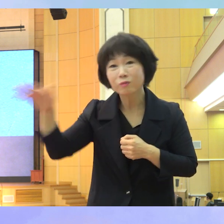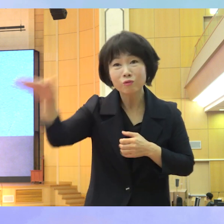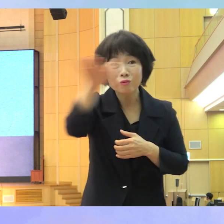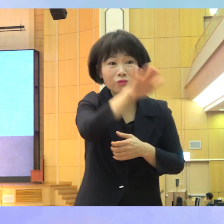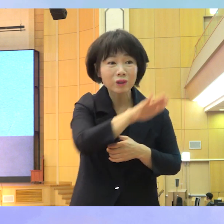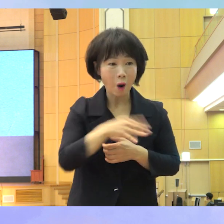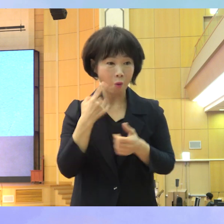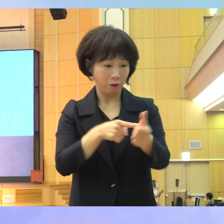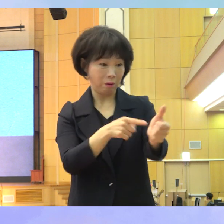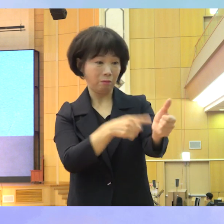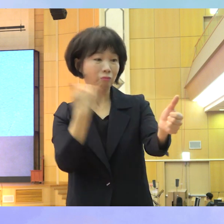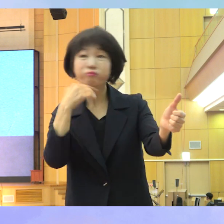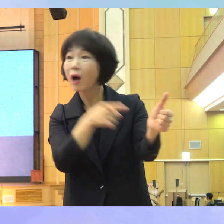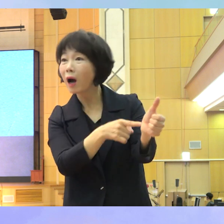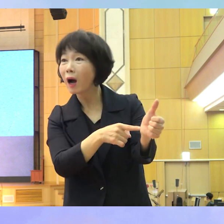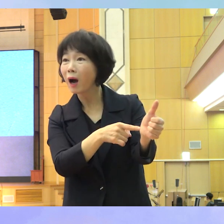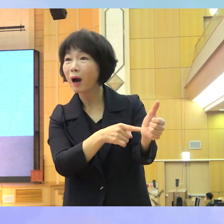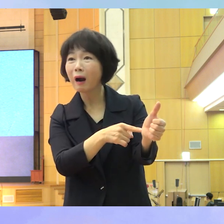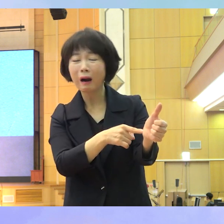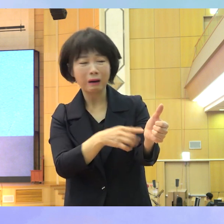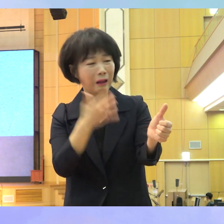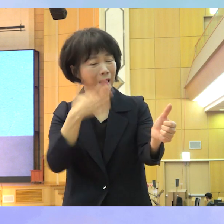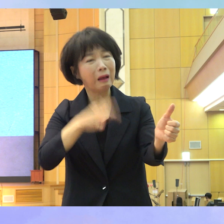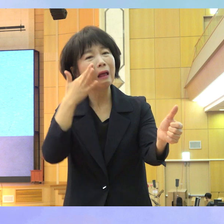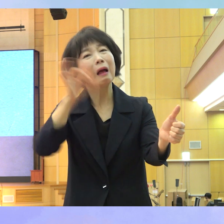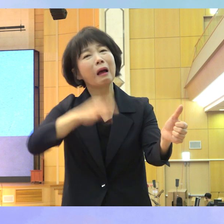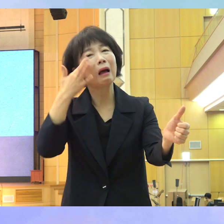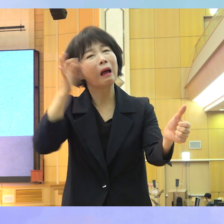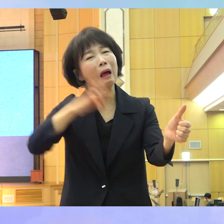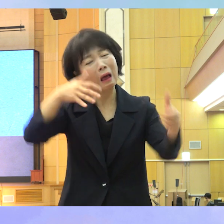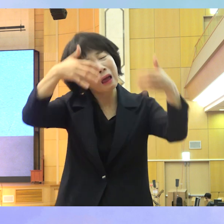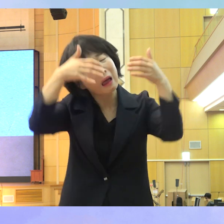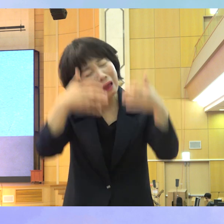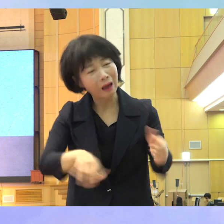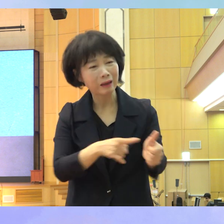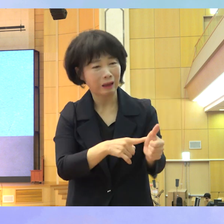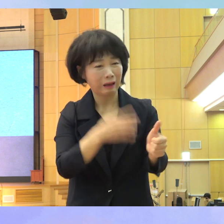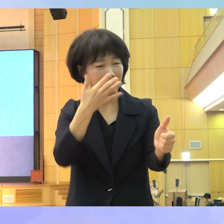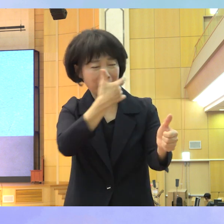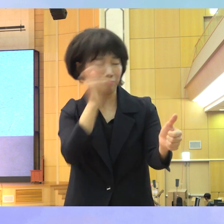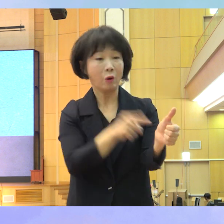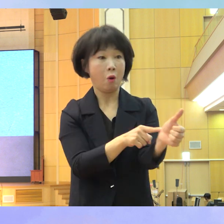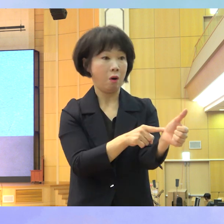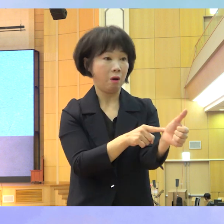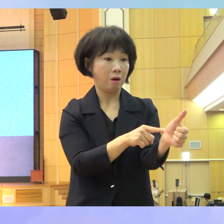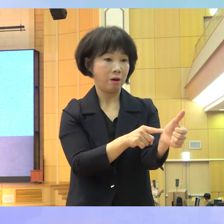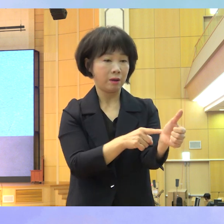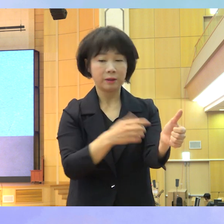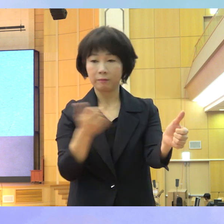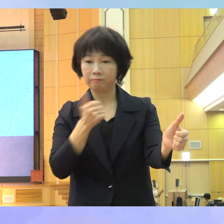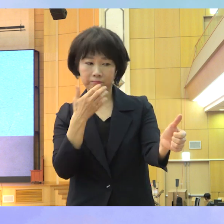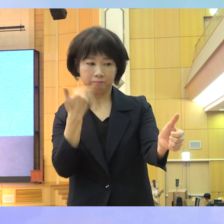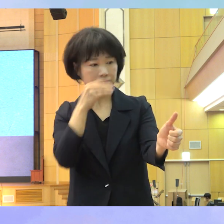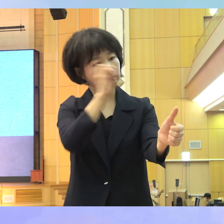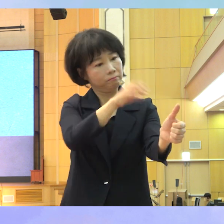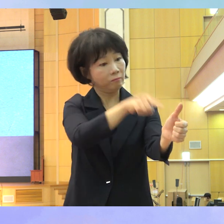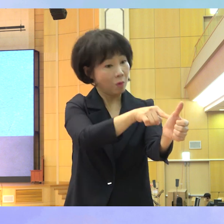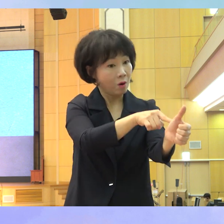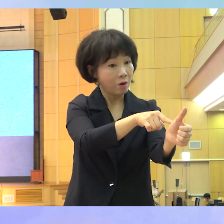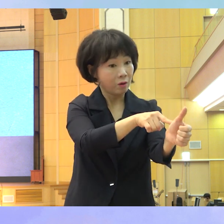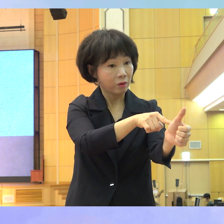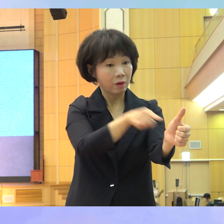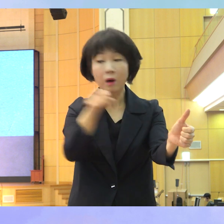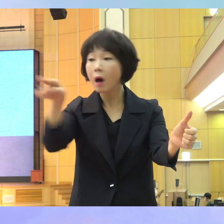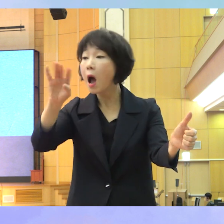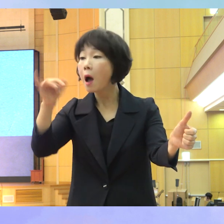아무것도 아니었던 사람을 빌 게이츠한테 가서, 이 사람은 세계은행 부총재가 될 사람이니까 사위로